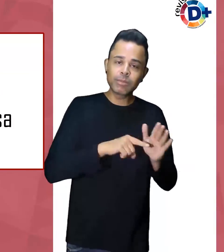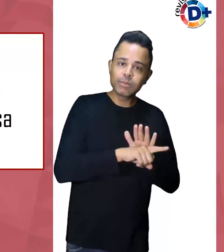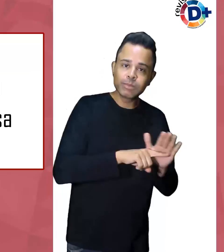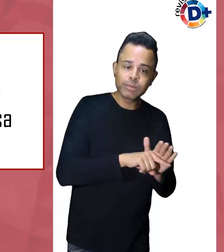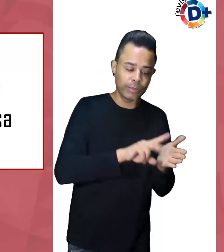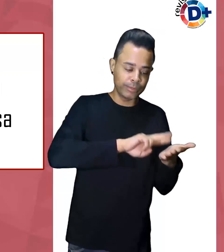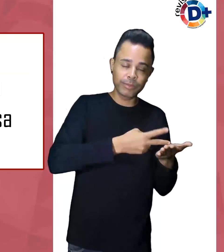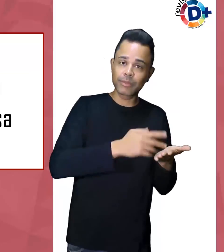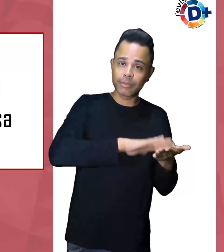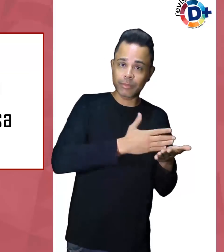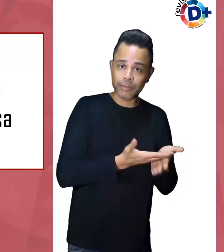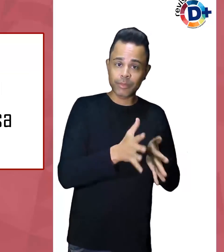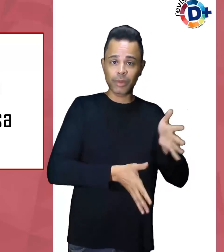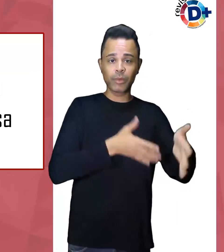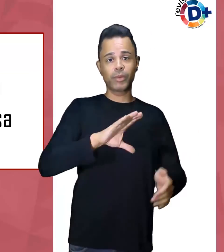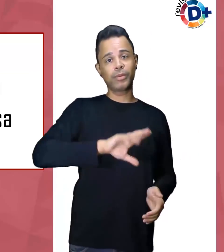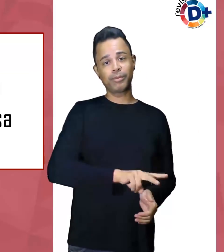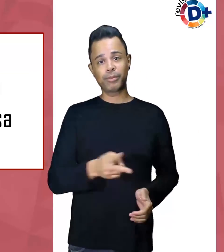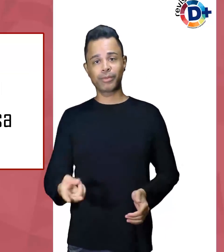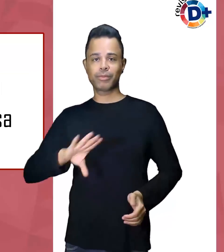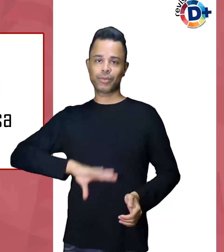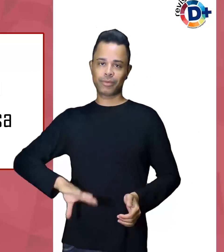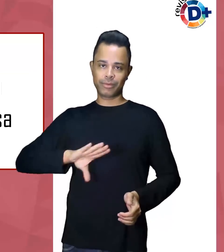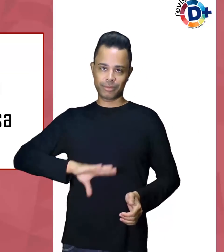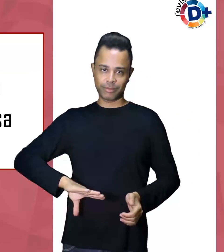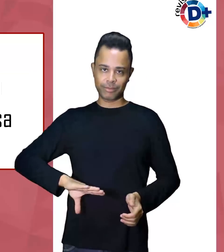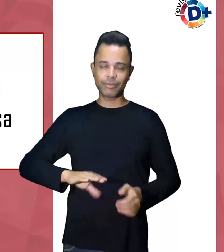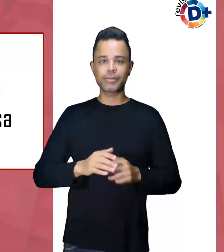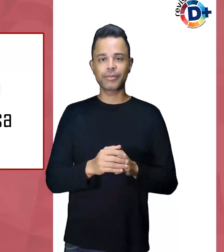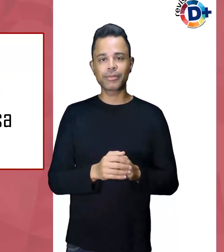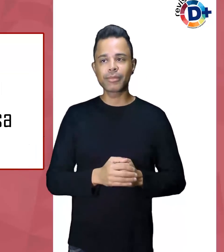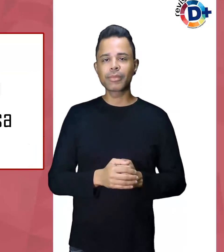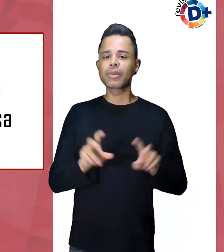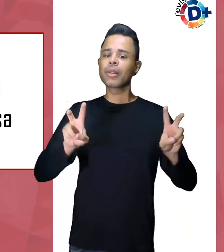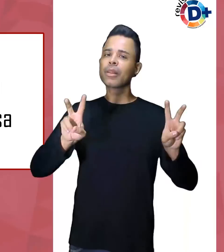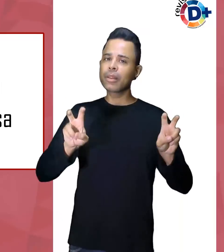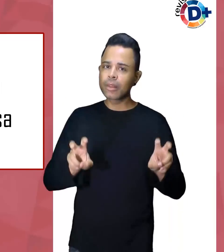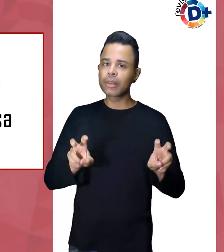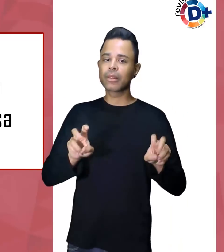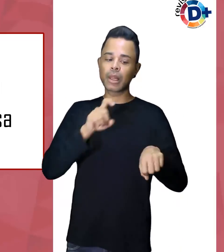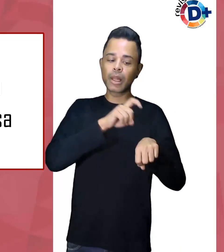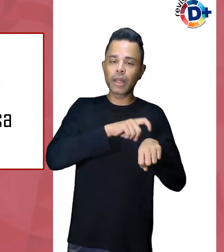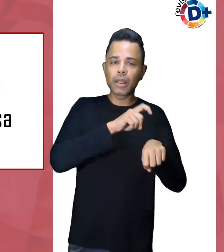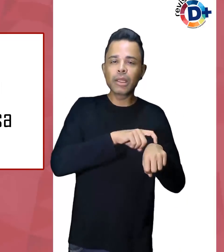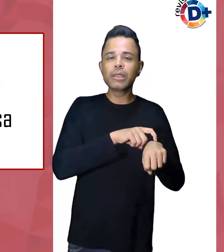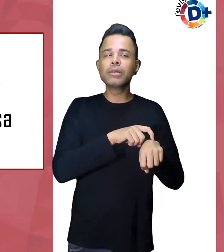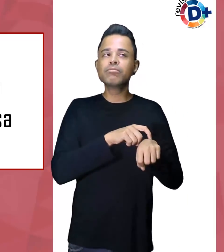e interpretação da Libras português. Além de ser um assunto que suscita muita